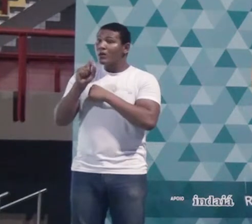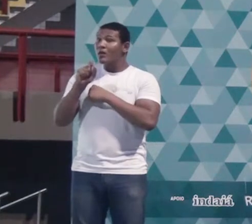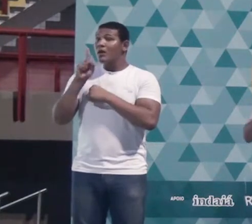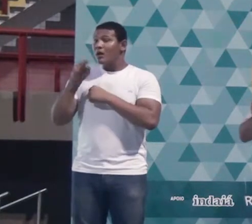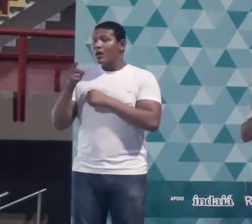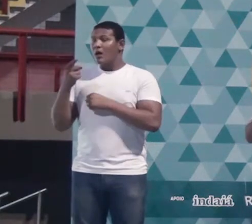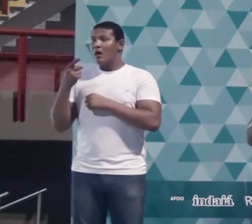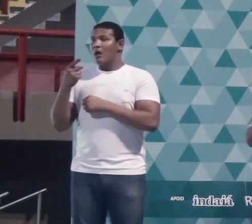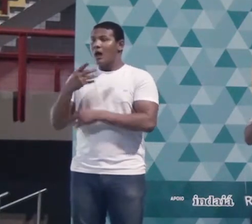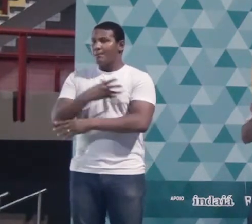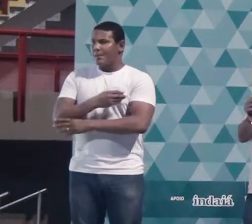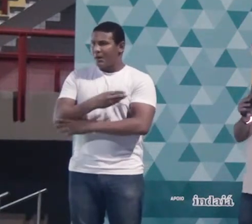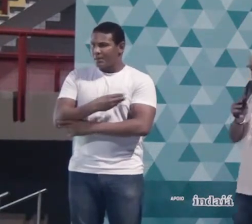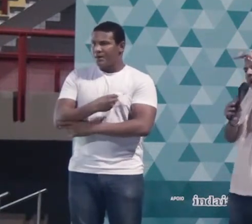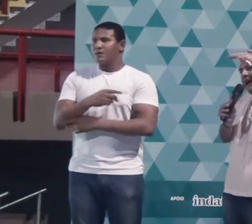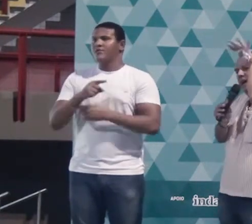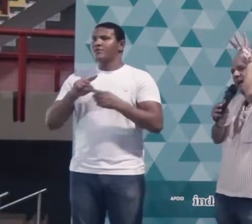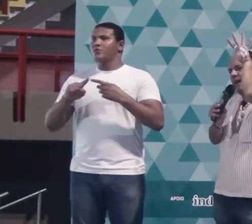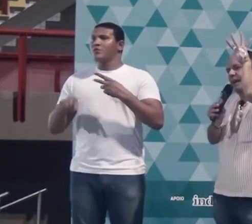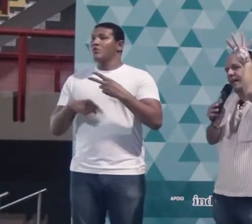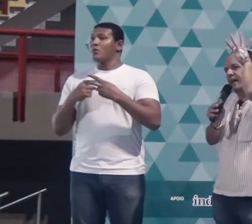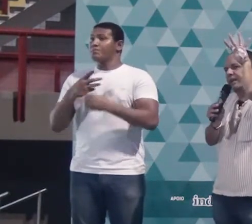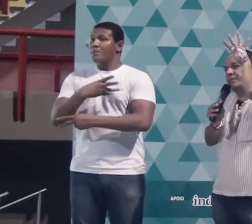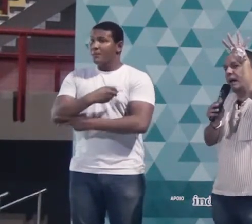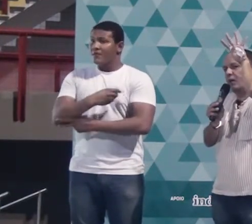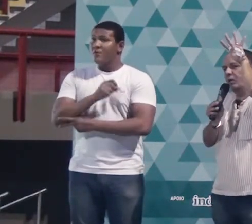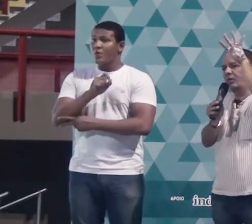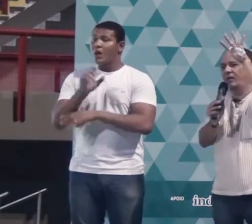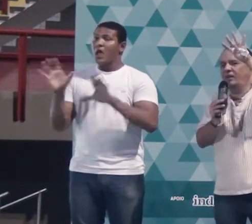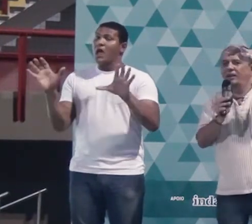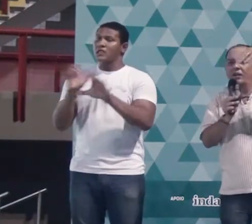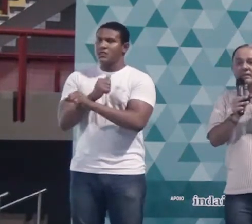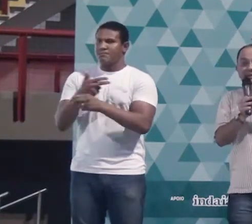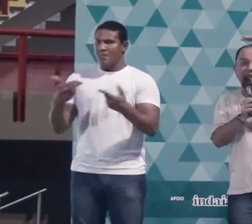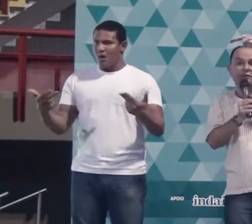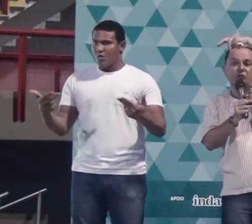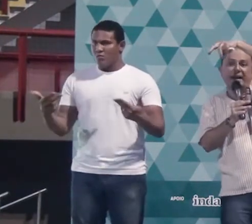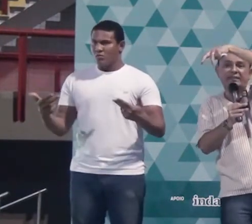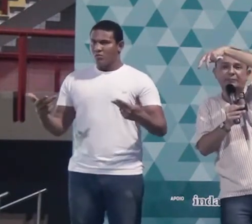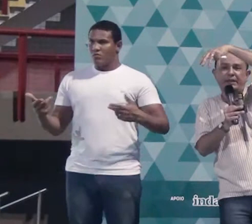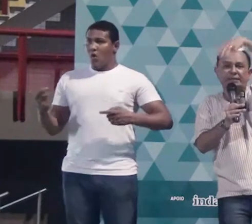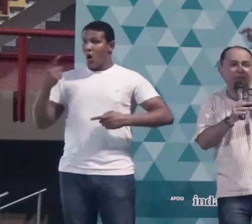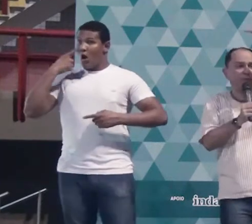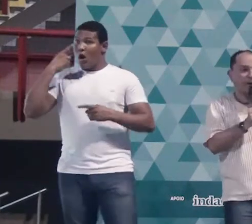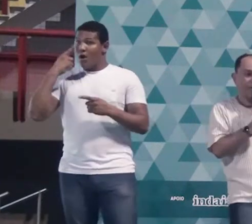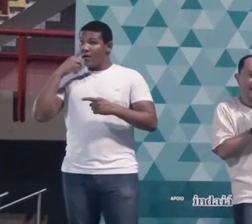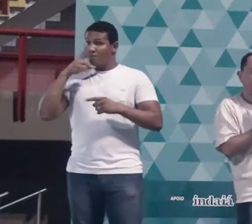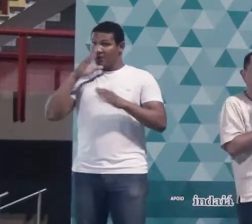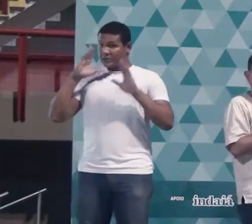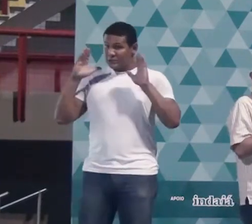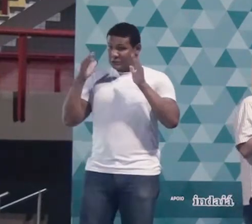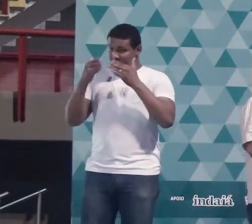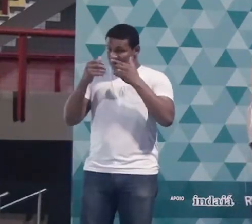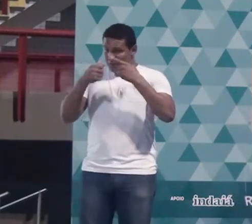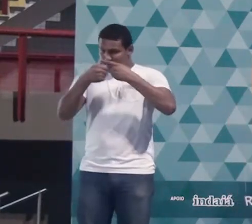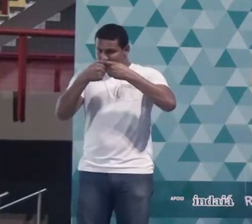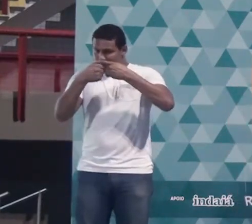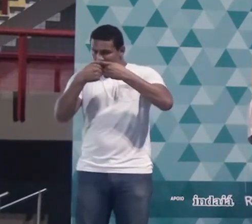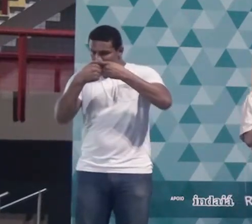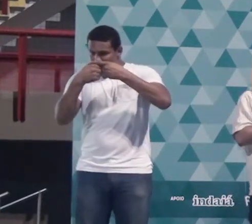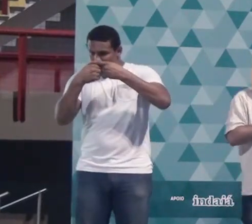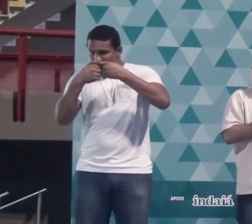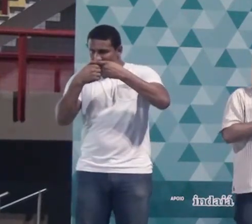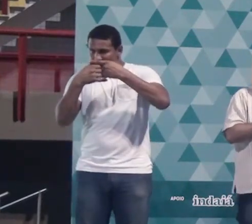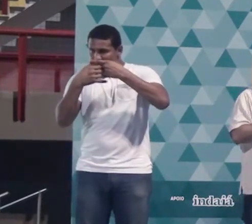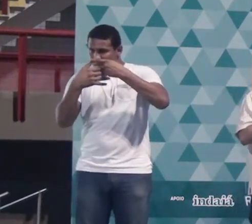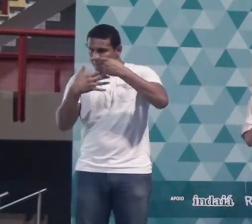mamífero. Todo mamífero é um tipo de animal. Ó, você está indo do mais específico para o mais genérico, ó,